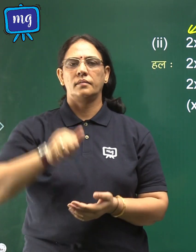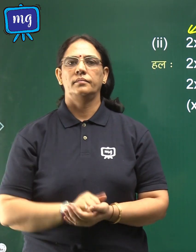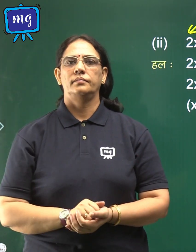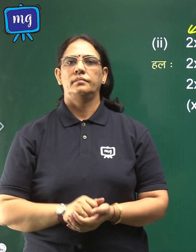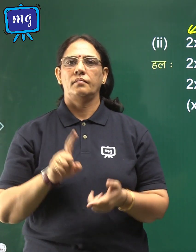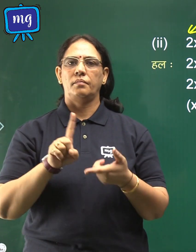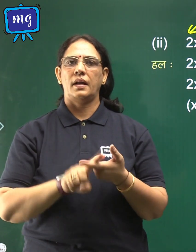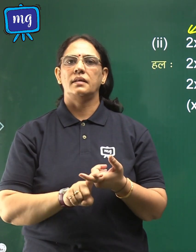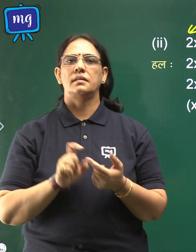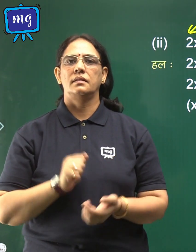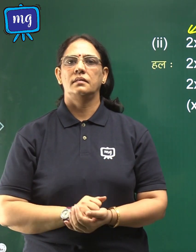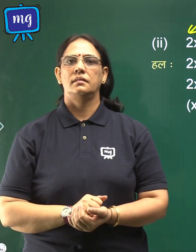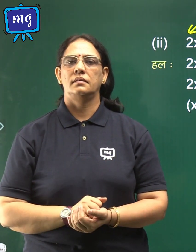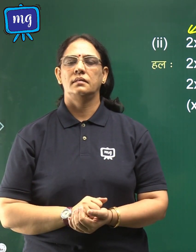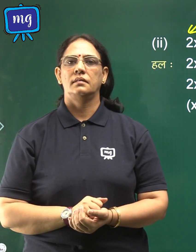प्लस